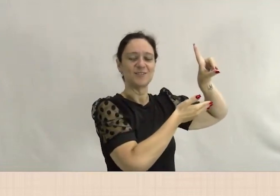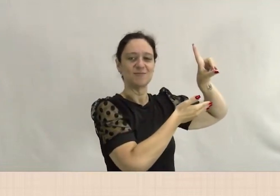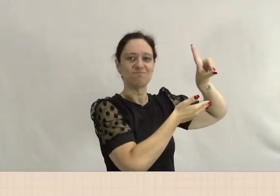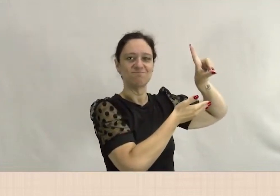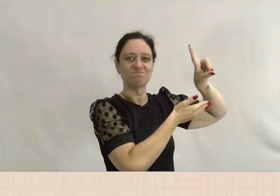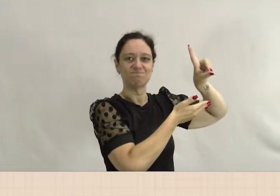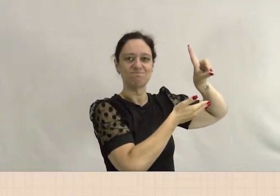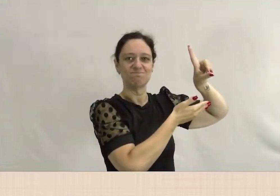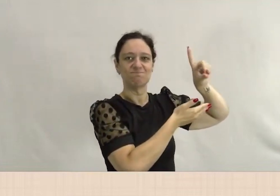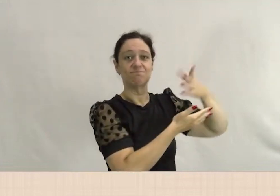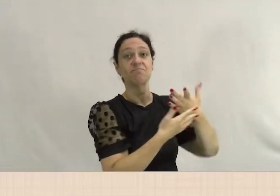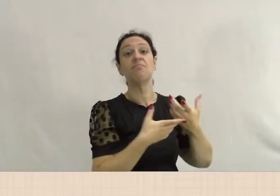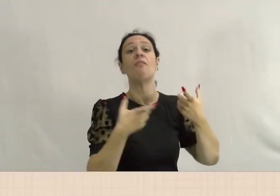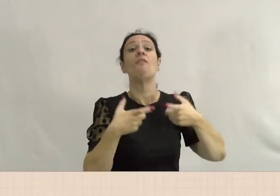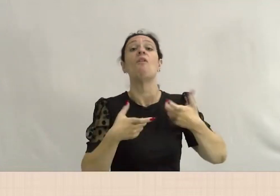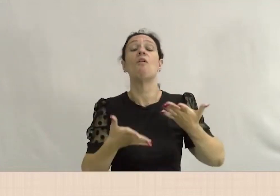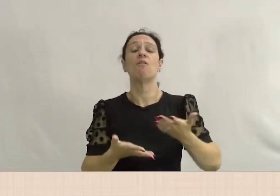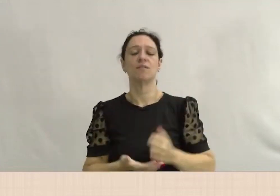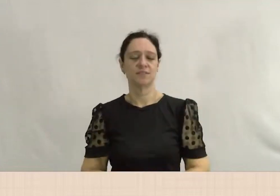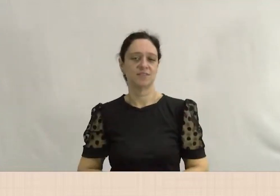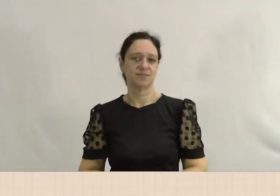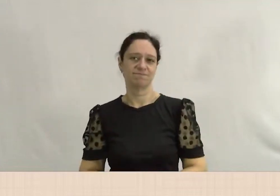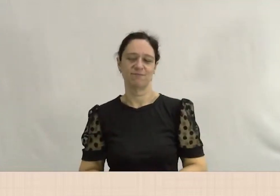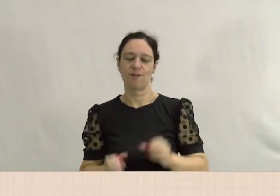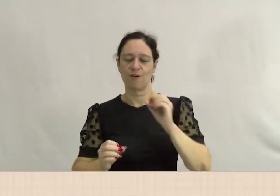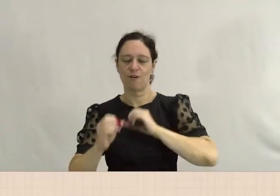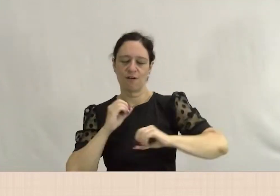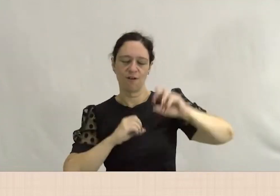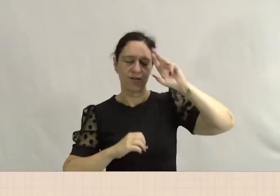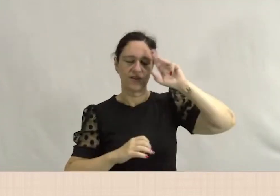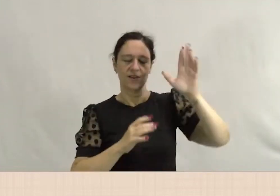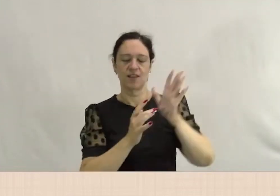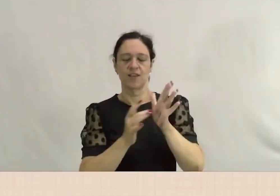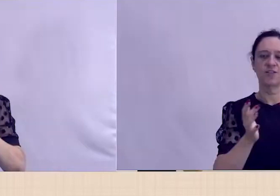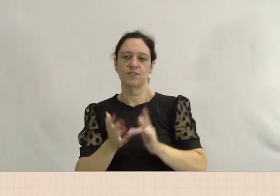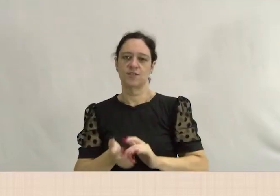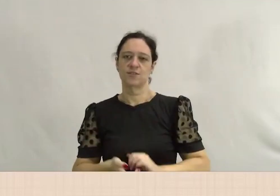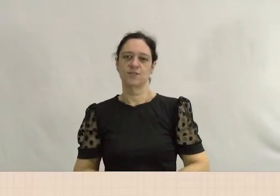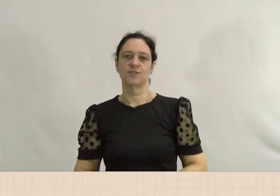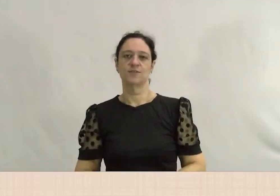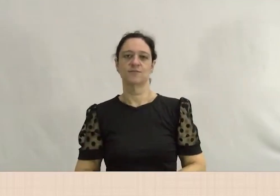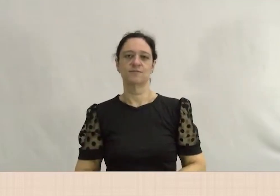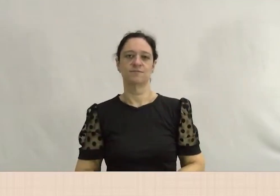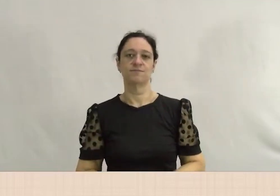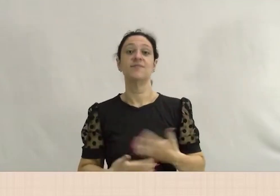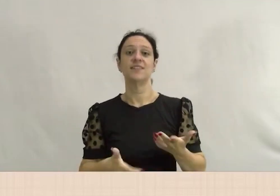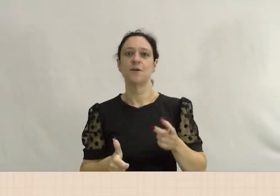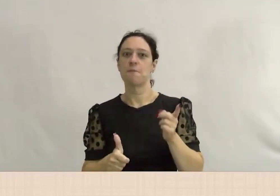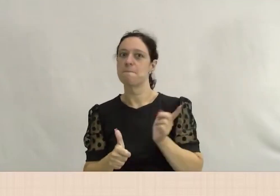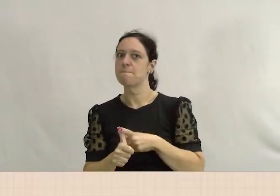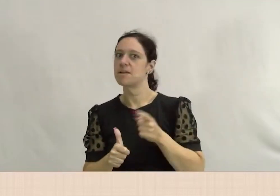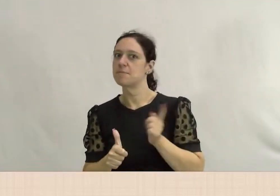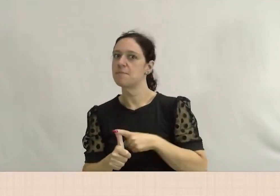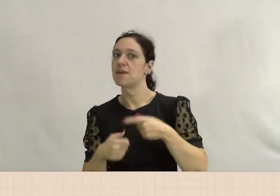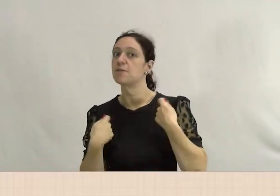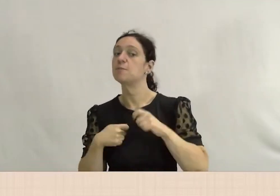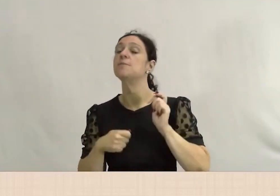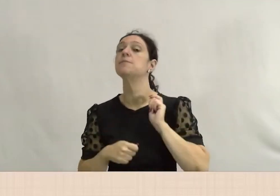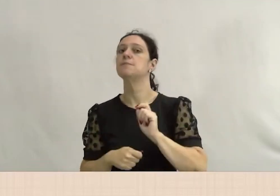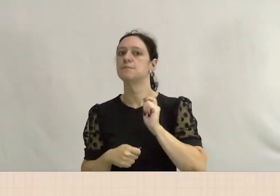encabeçado por Cristo? Ó Senhor Jesus! Então a primeira providência necessária